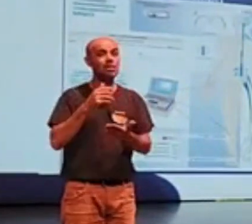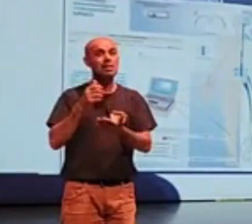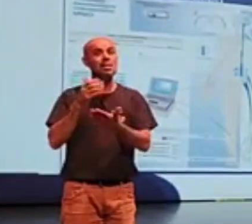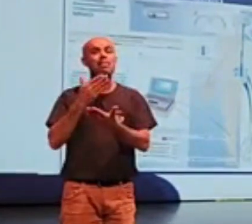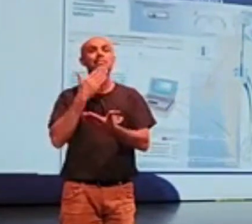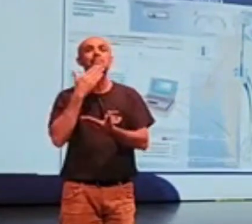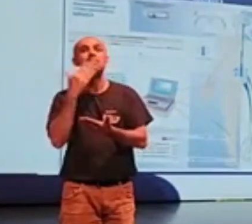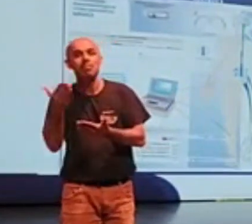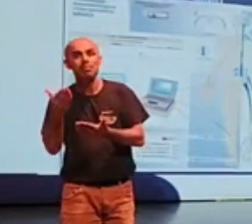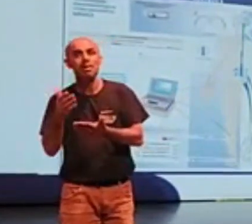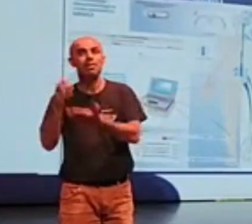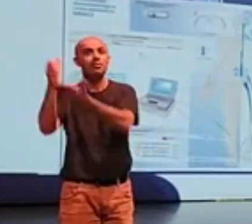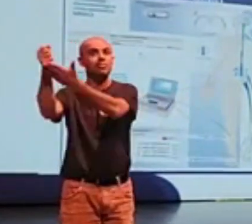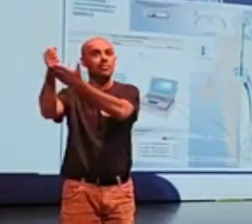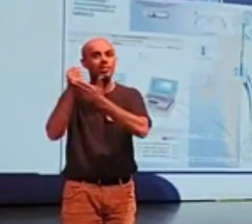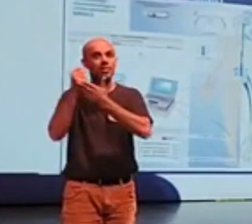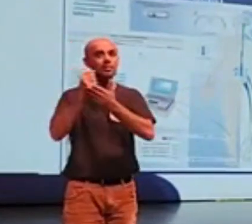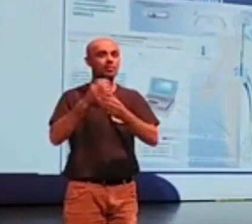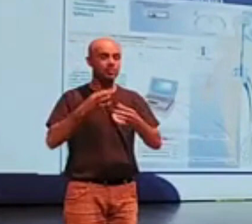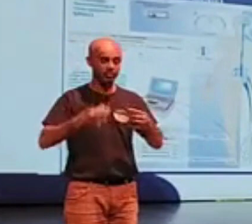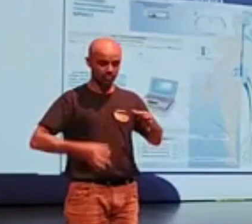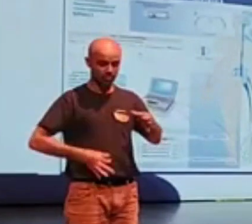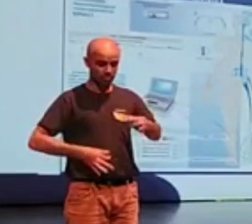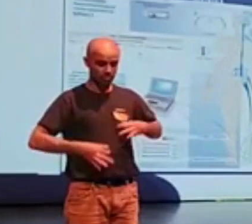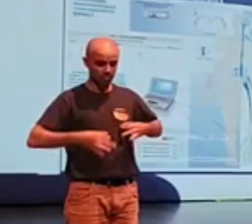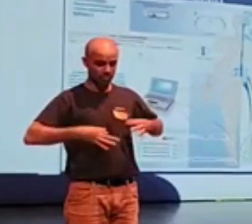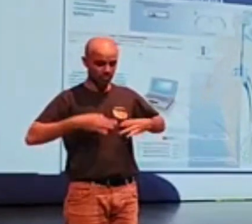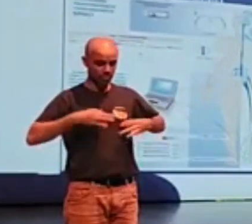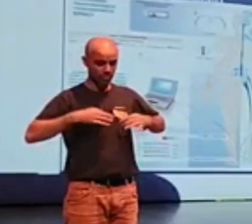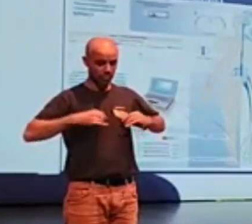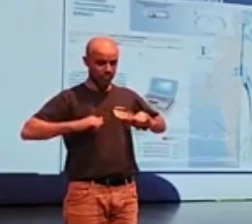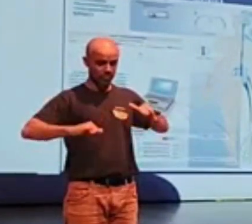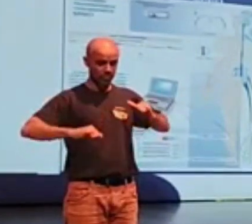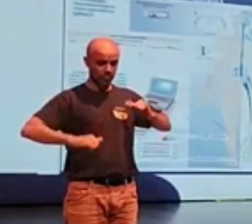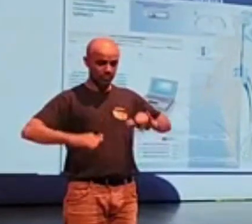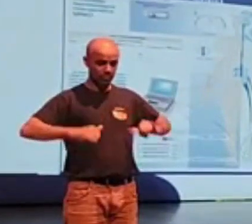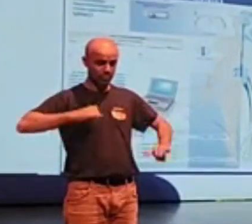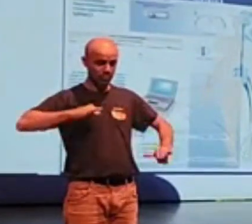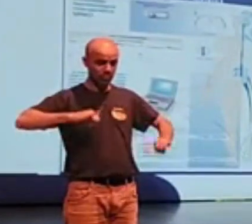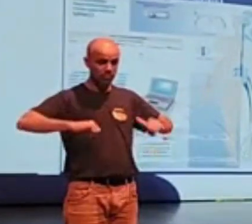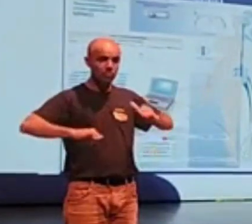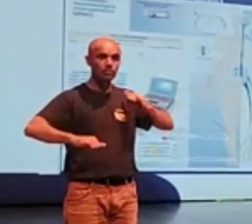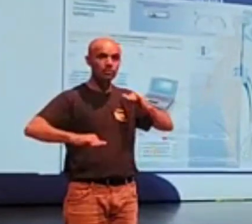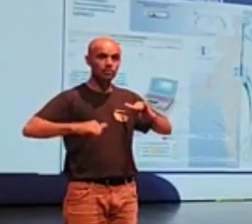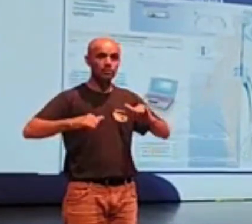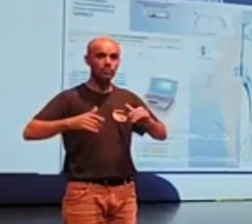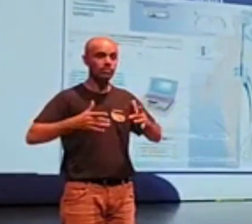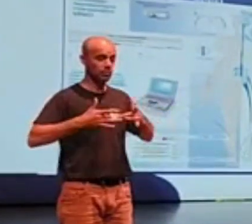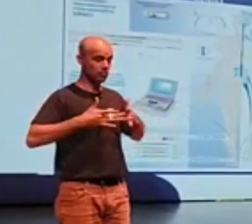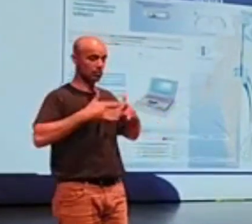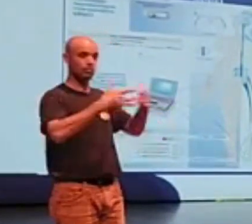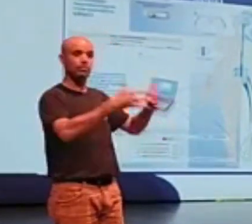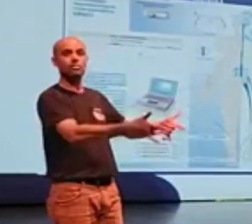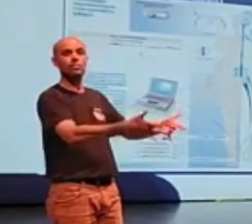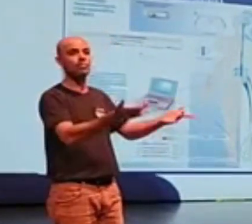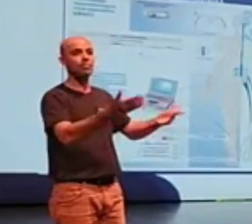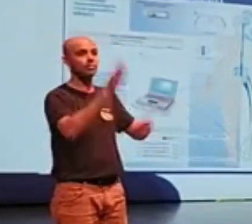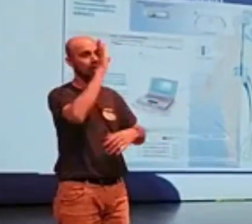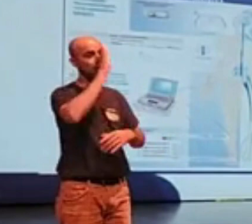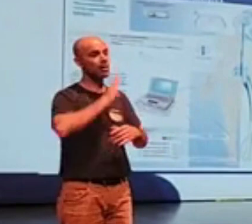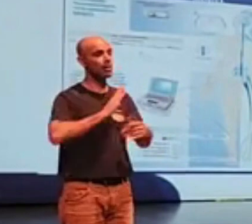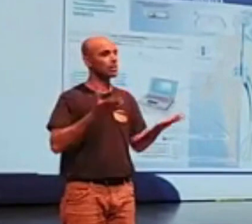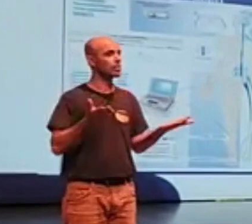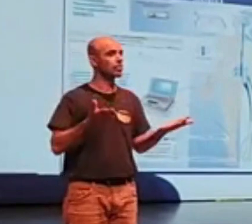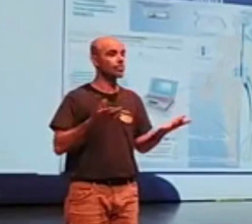pegar o material, os implantes, os eletrodos que fazem a monitorização, e esses eletrodos também são doação. Então, assim, existe